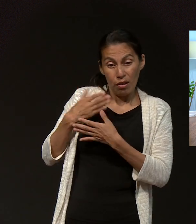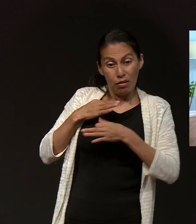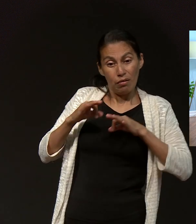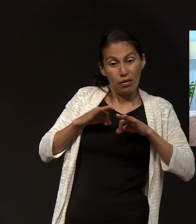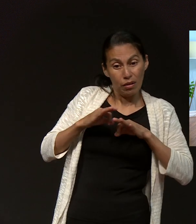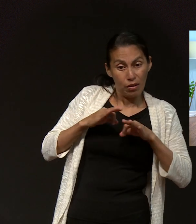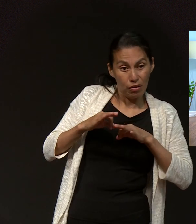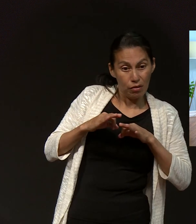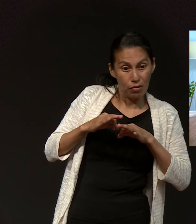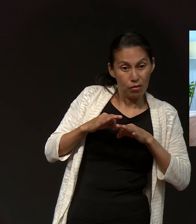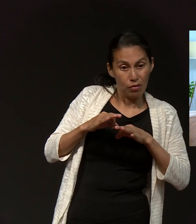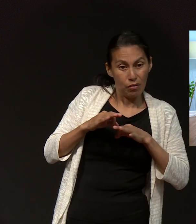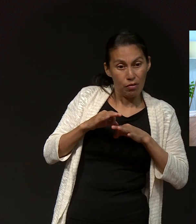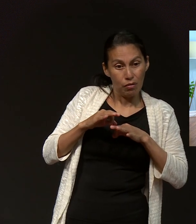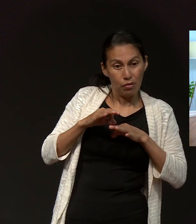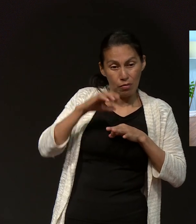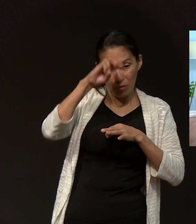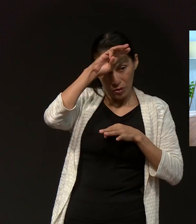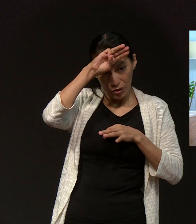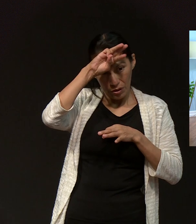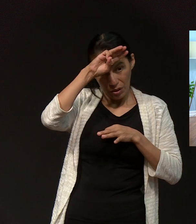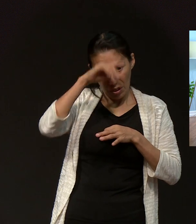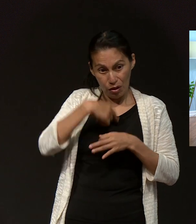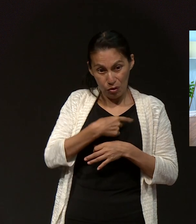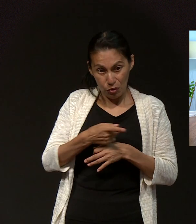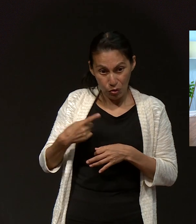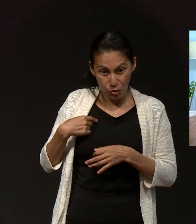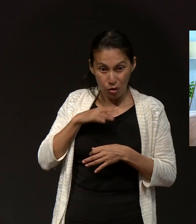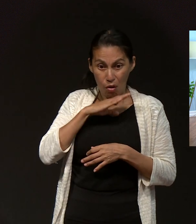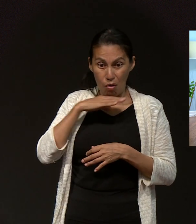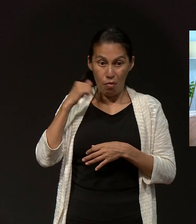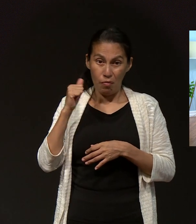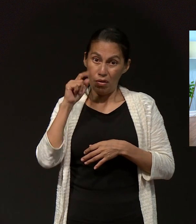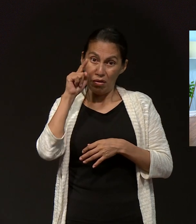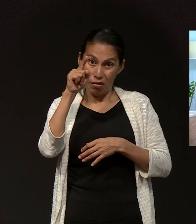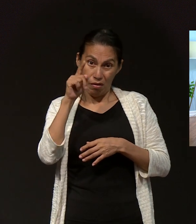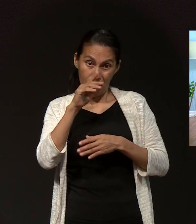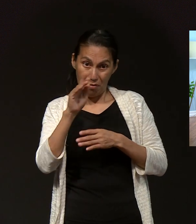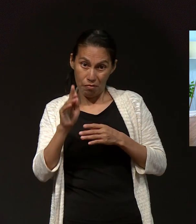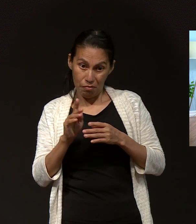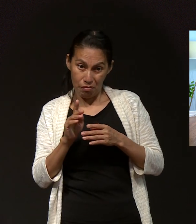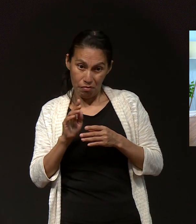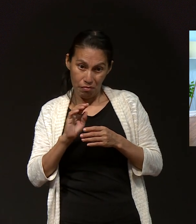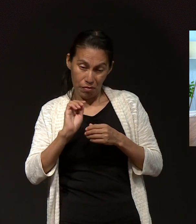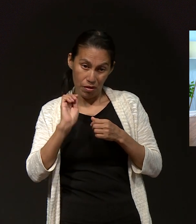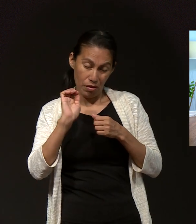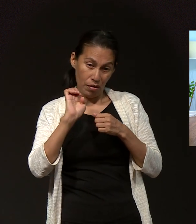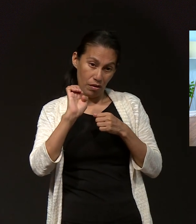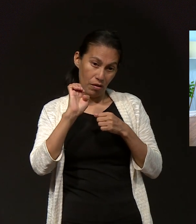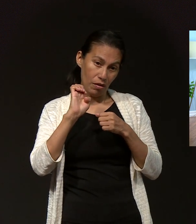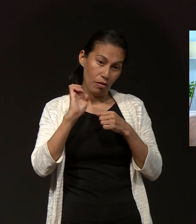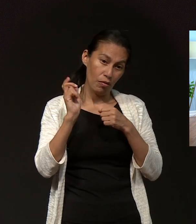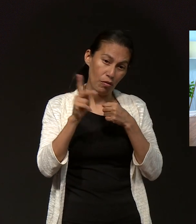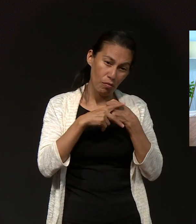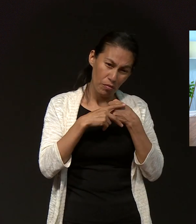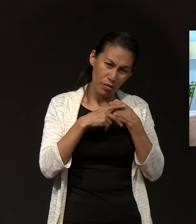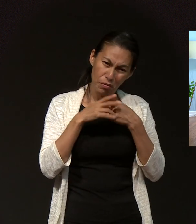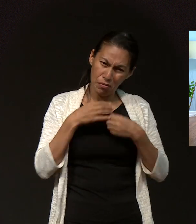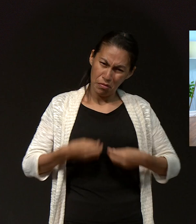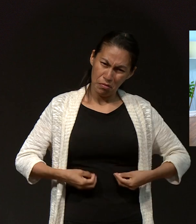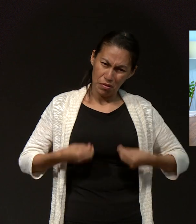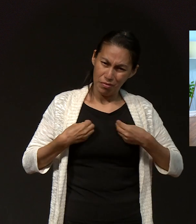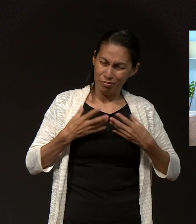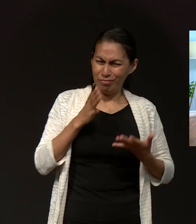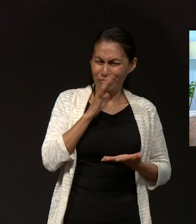trabajando en Monterrey o esto, en la vida hubiéramos podido ir a vivir a Europa, ¿no? Es una cosa que... ¿Cuánto tiempo estuvieron? Estuvimos un año y